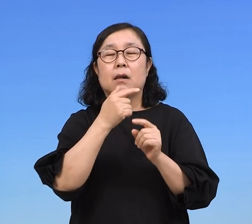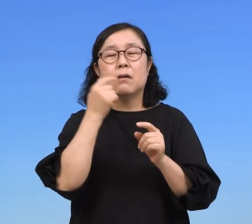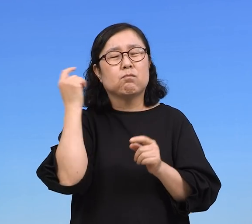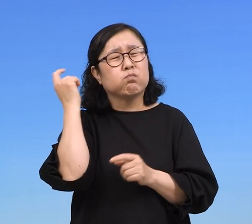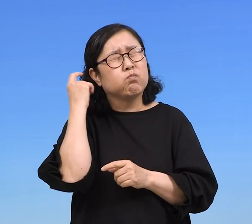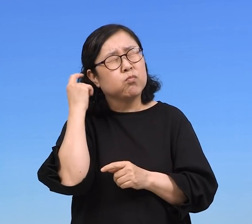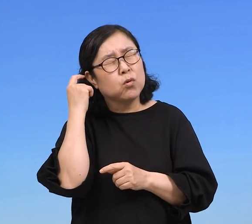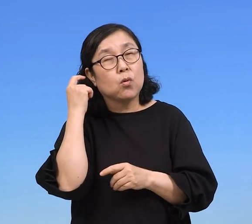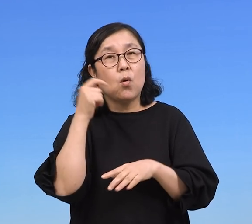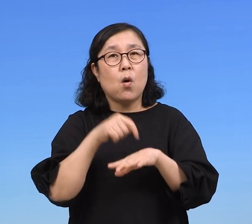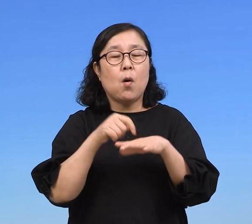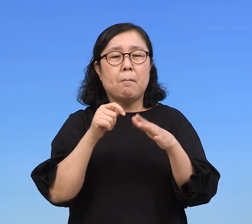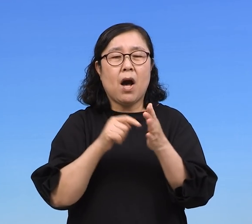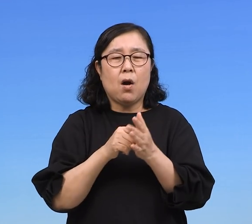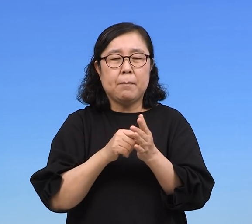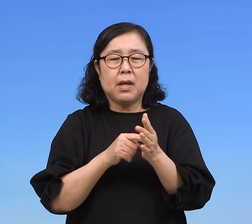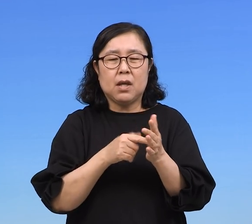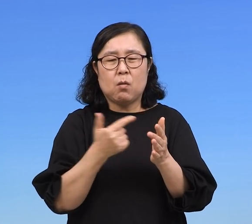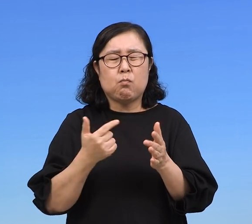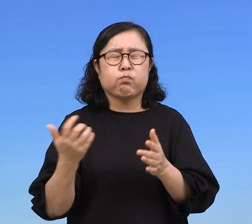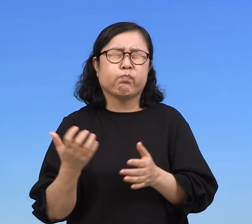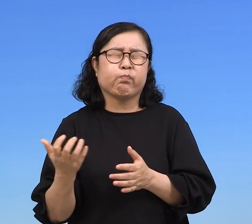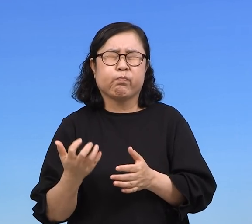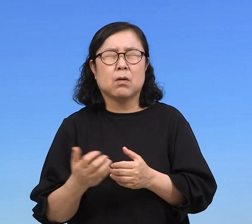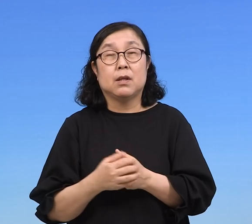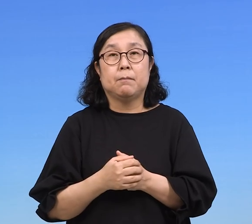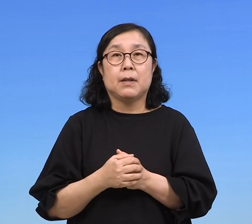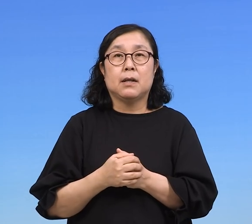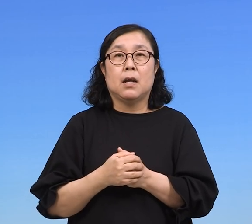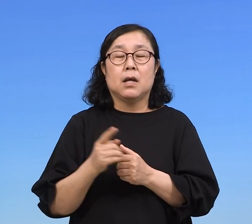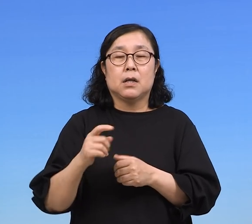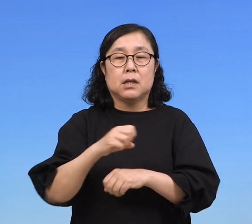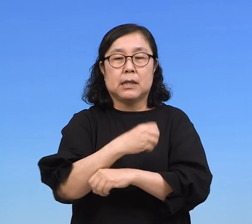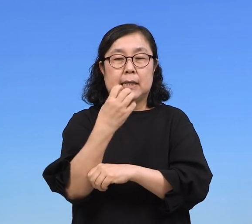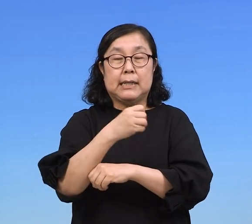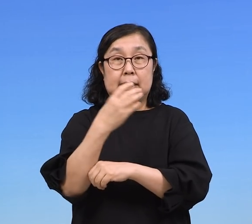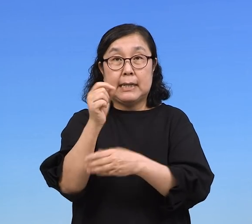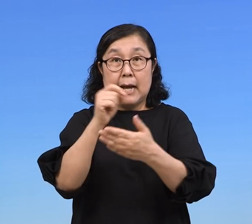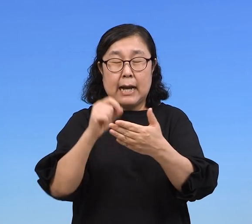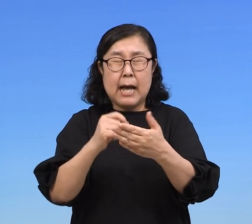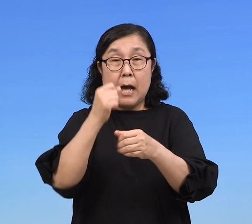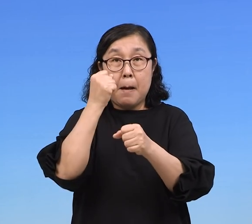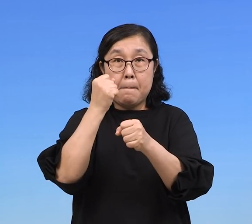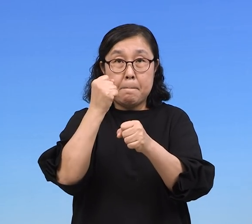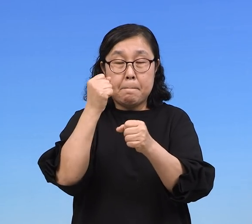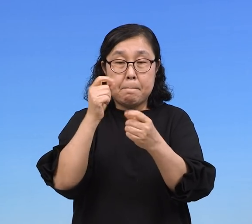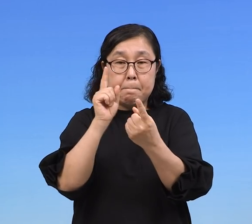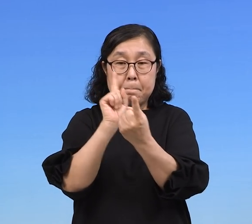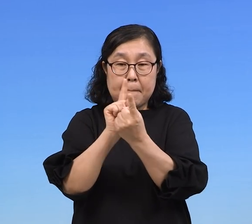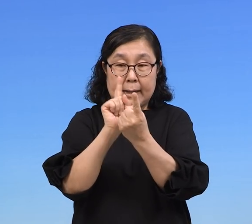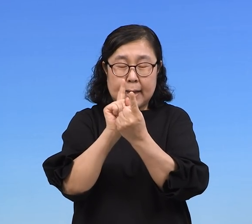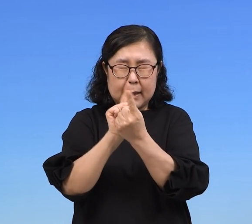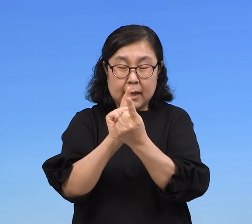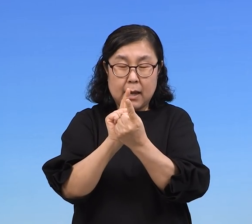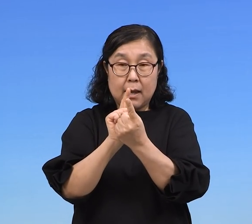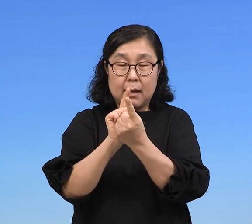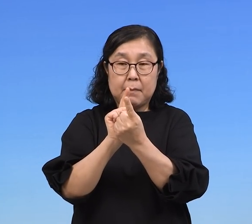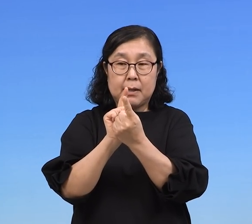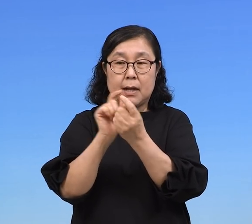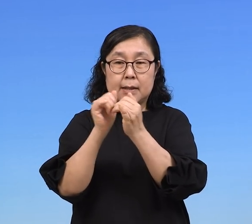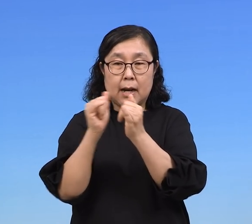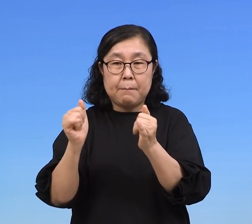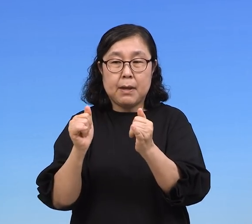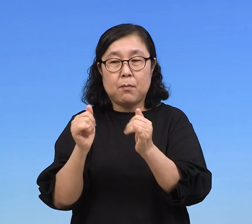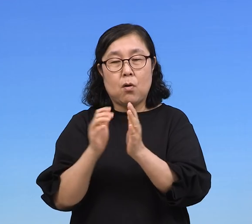얘기를 듣는데 정말 이렇게 마음이 이렇게 싸하더라고요. 물론 그 기자분이 만난 그분이 한국 개신교를